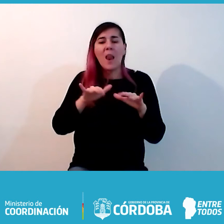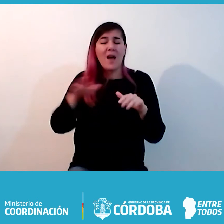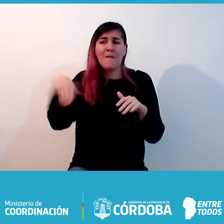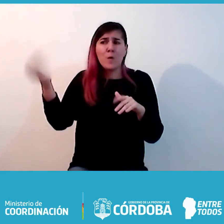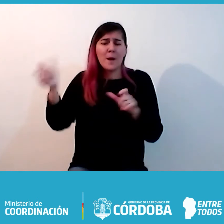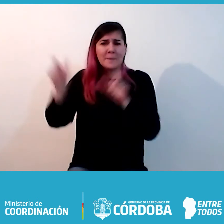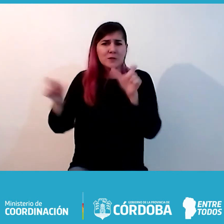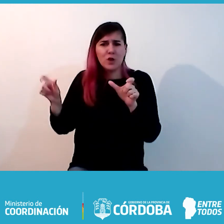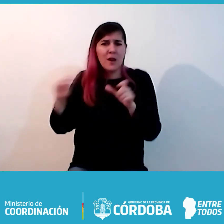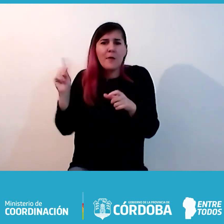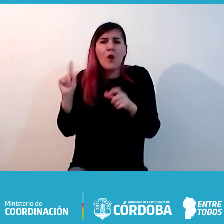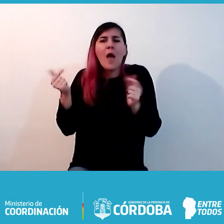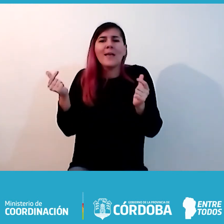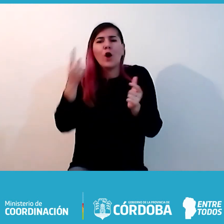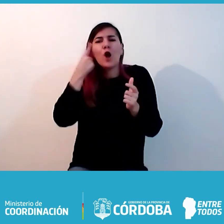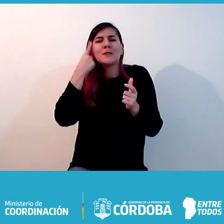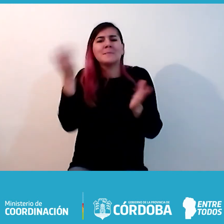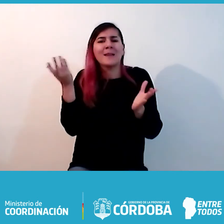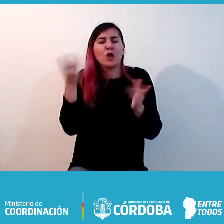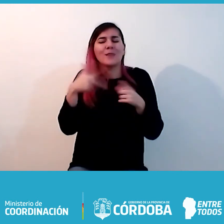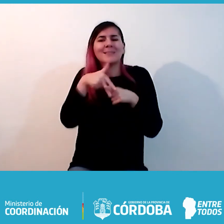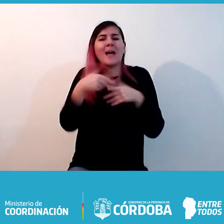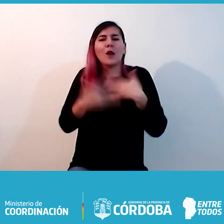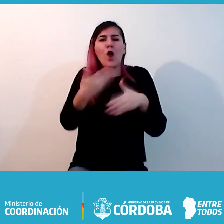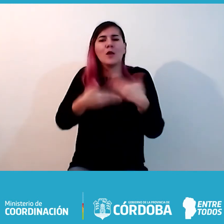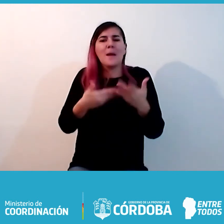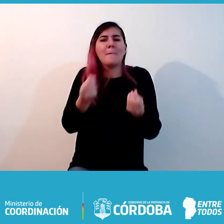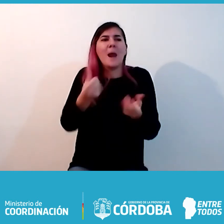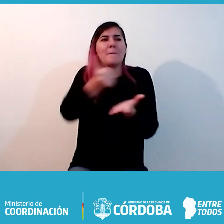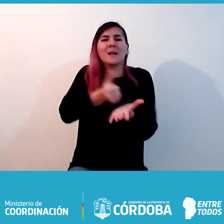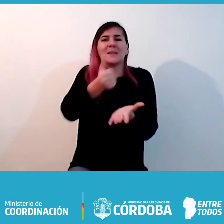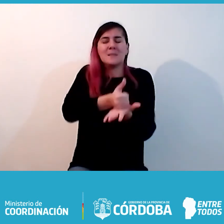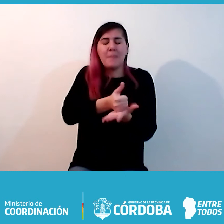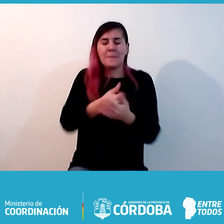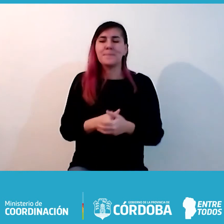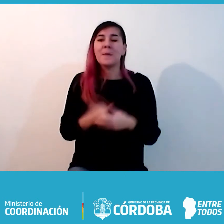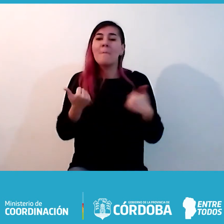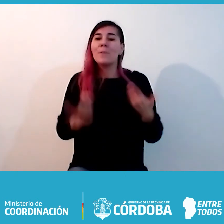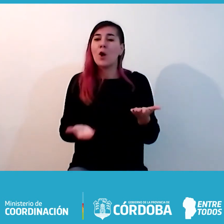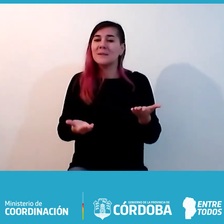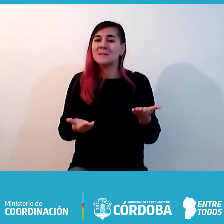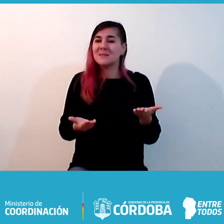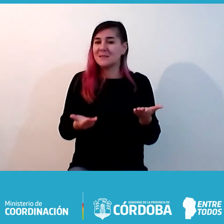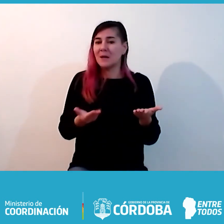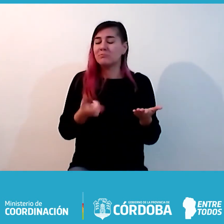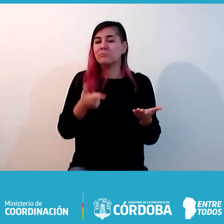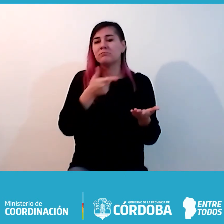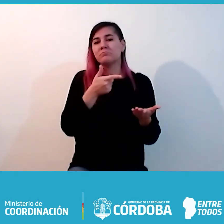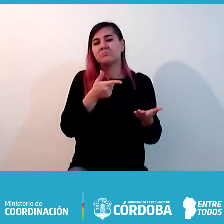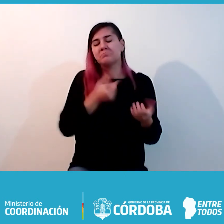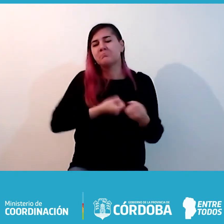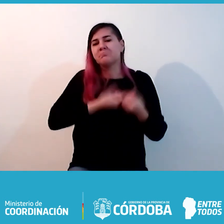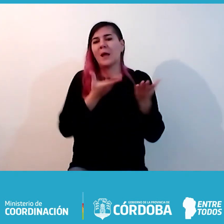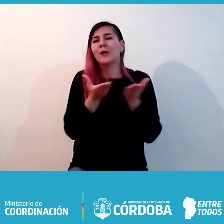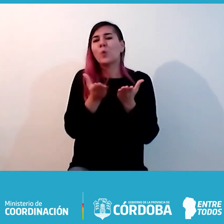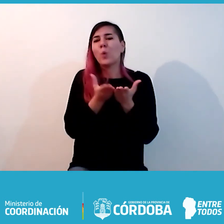gente que no dispone del conocimiento y la tecnología necesaria para participar. Aprovecha para manifestar su inconformidad con el estudio de impacto ambiental y con